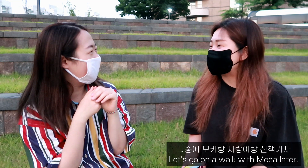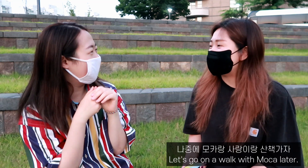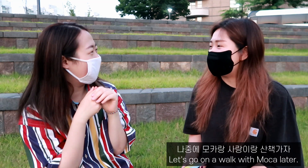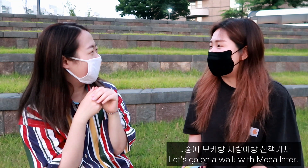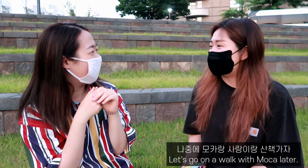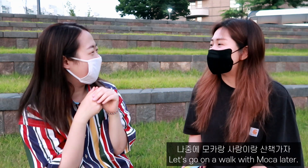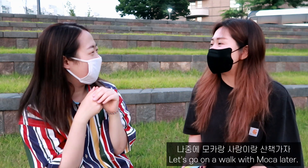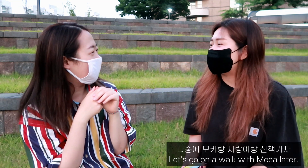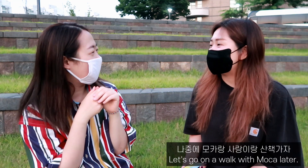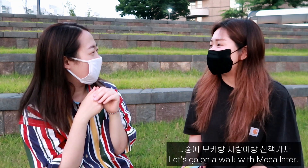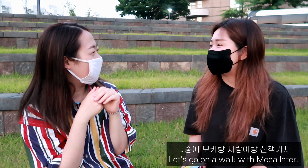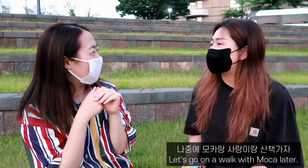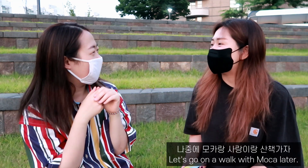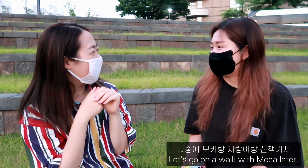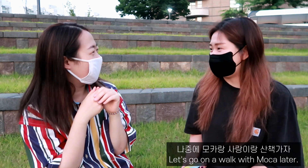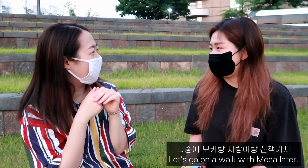나중에 모카랑 사랑이랑 산책 가자.